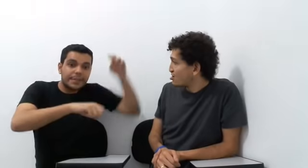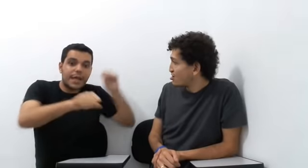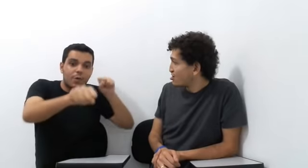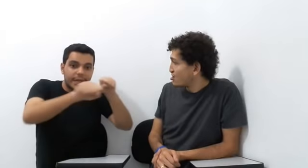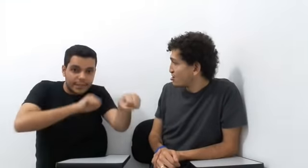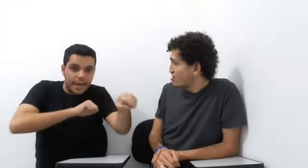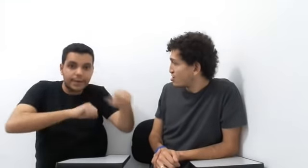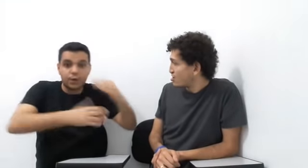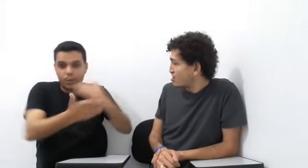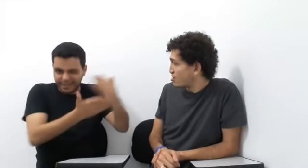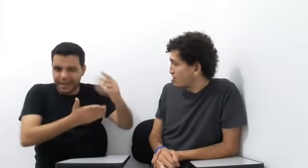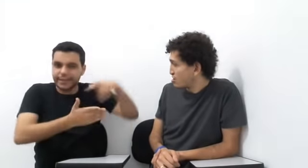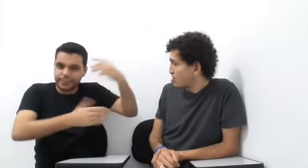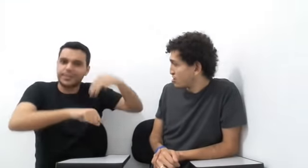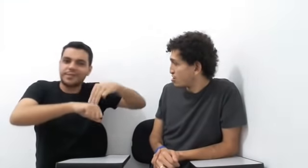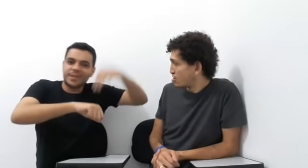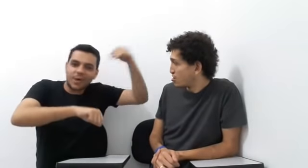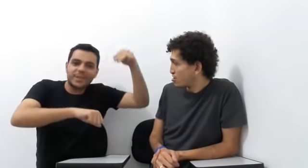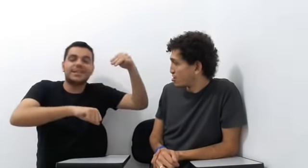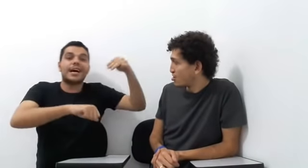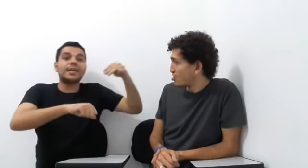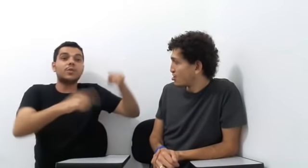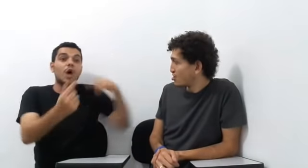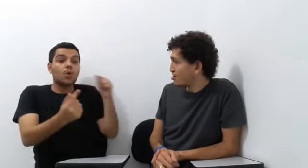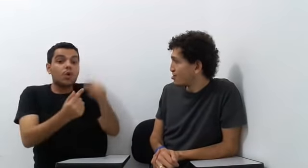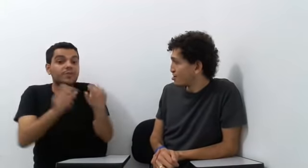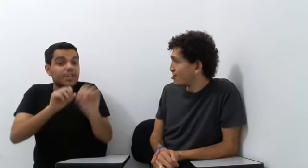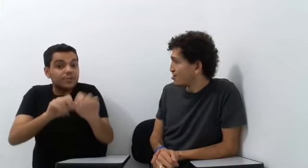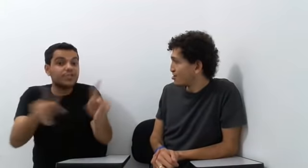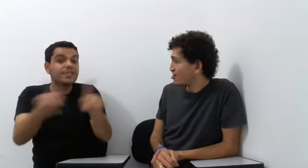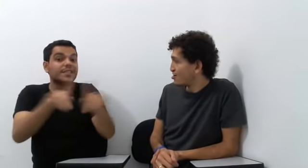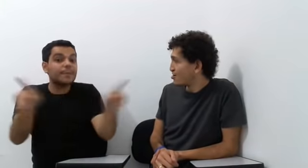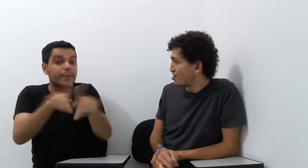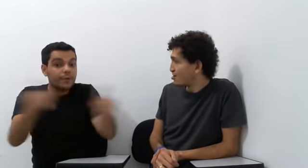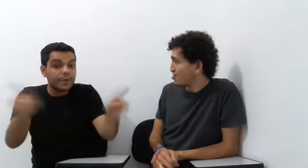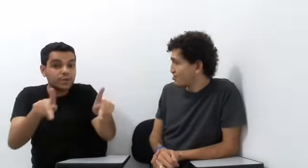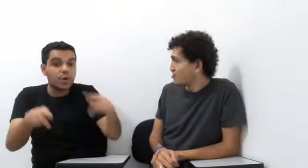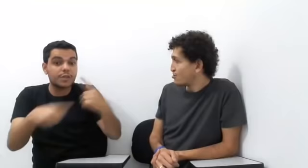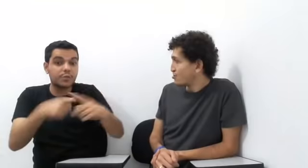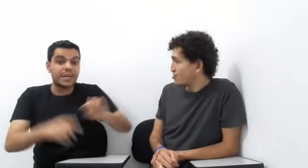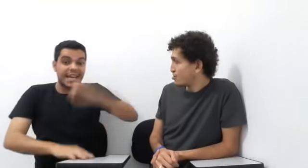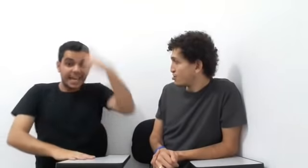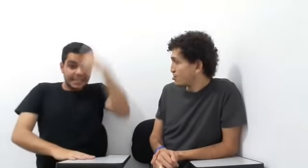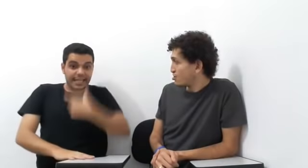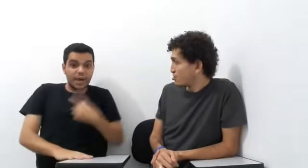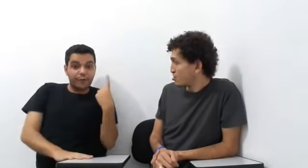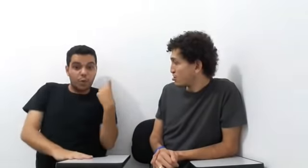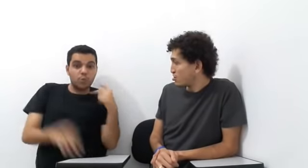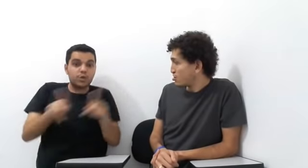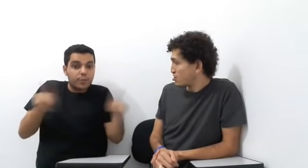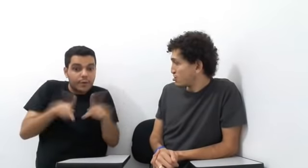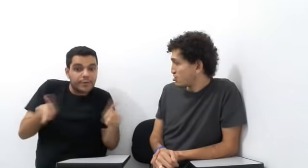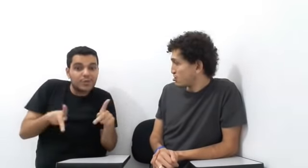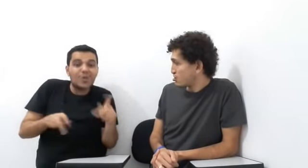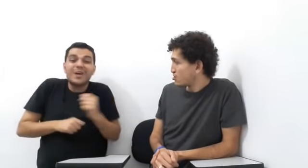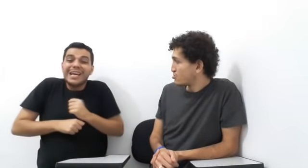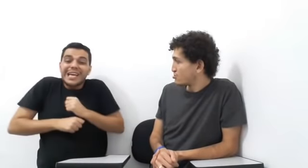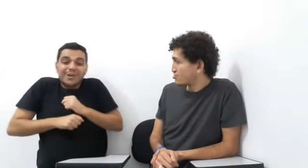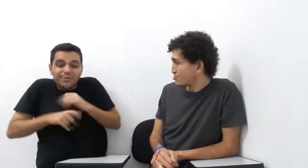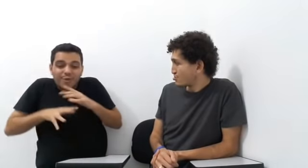o mestrado, em começar e depois terminar o mestrado, com o objetivo de ensinar para professores, porque se eu for um único professor, eu não vou